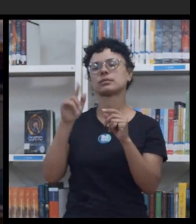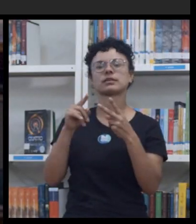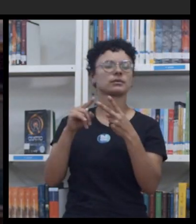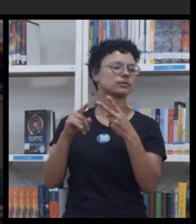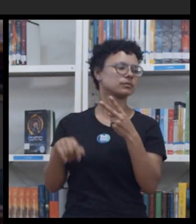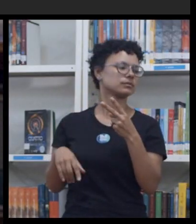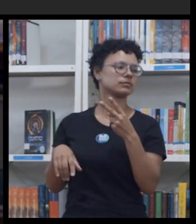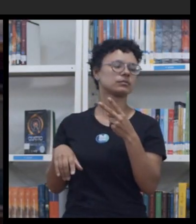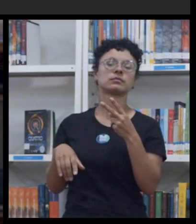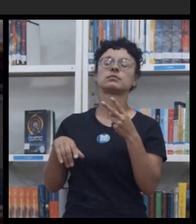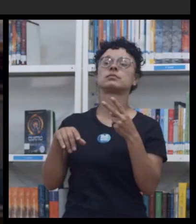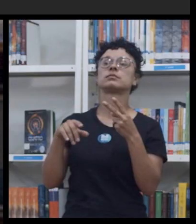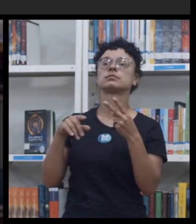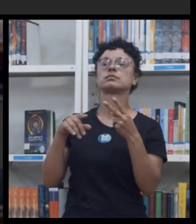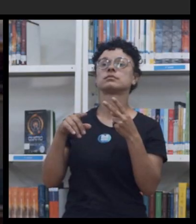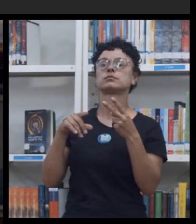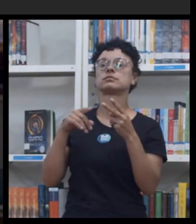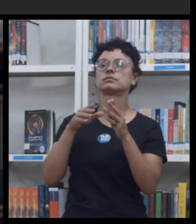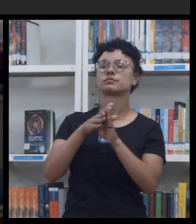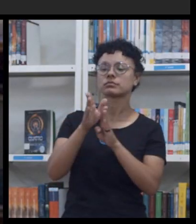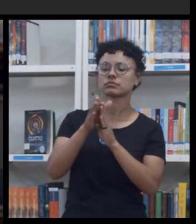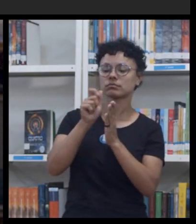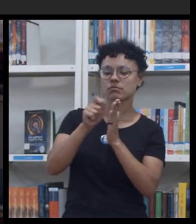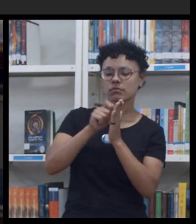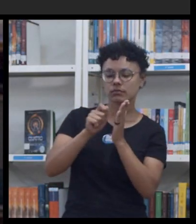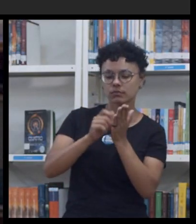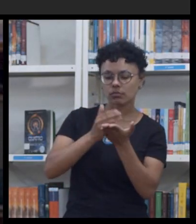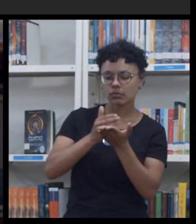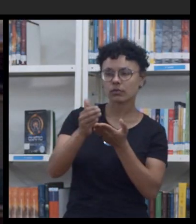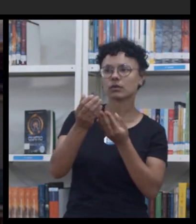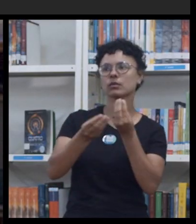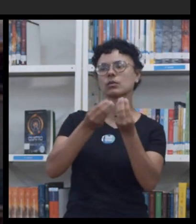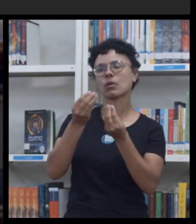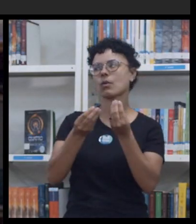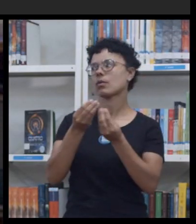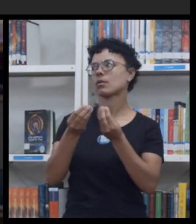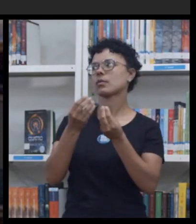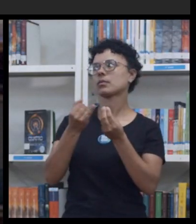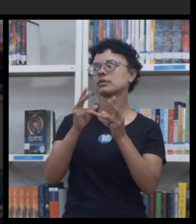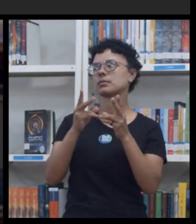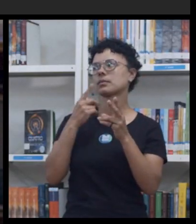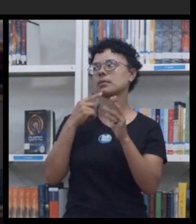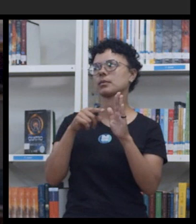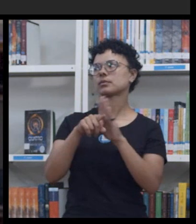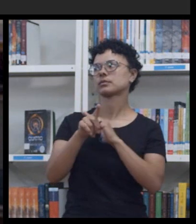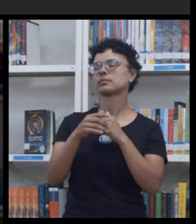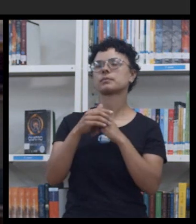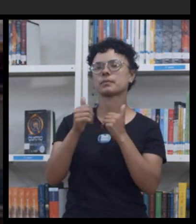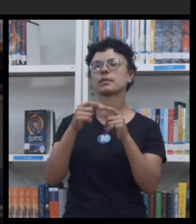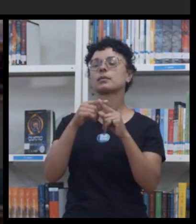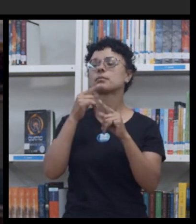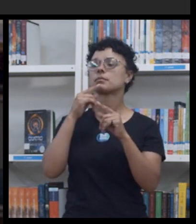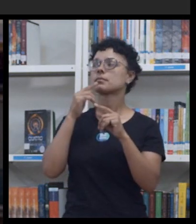Segundo, conselhos para iniciar a escrita. Sempre questionem com vocês